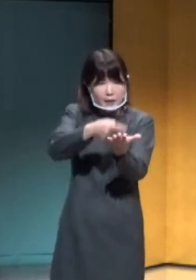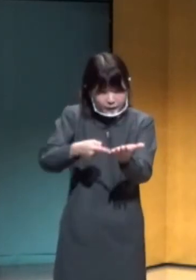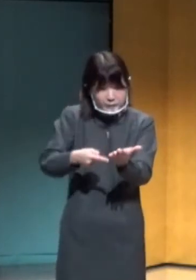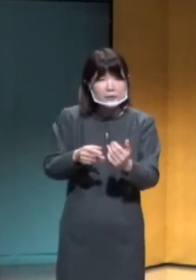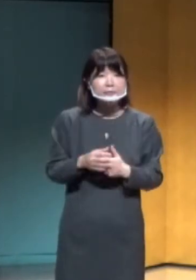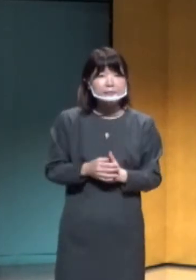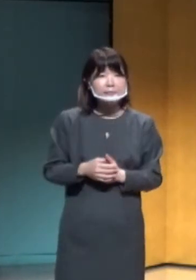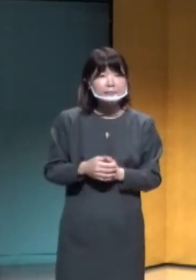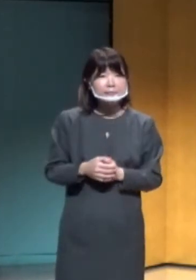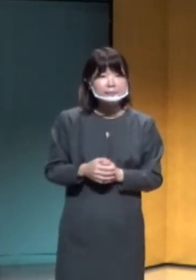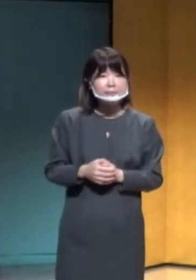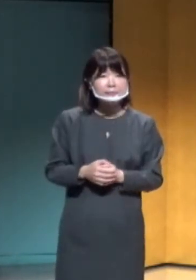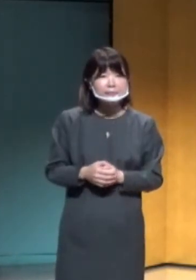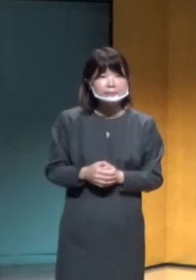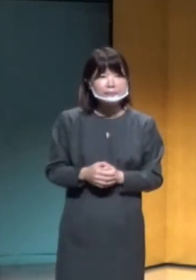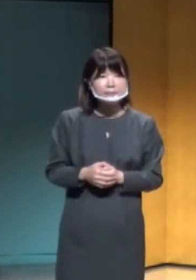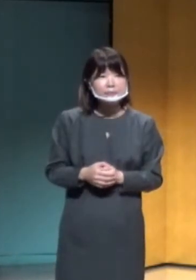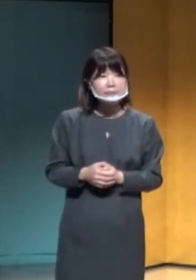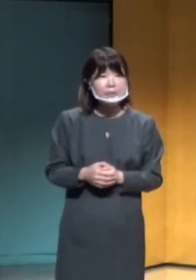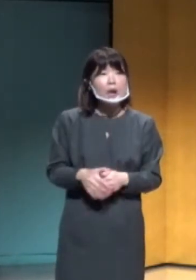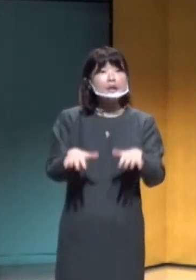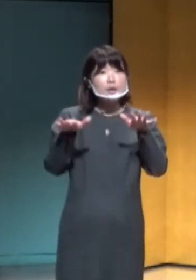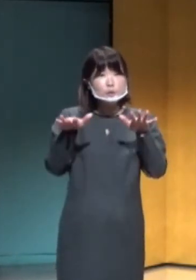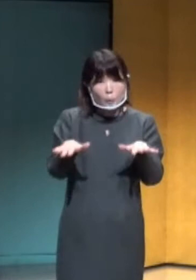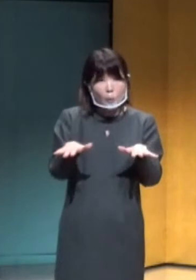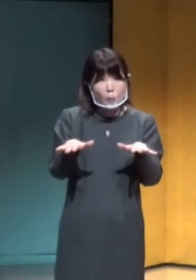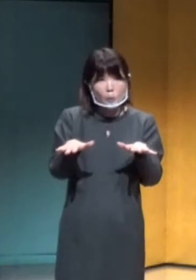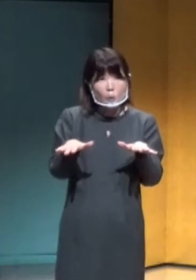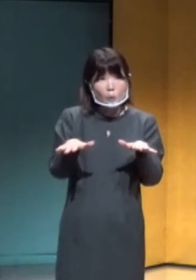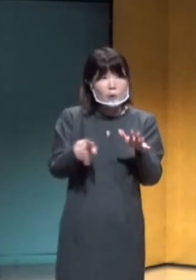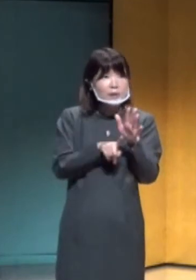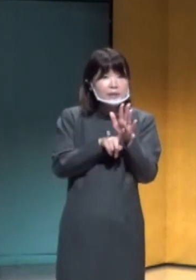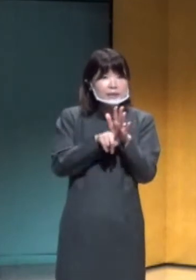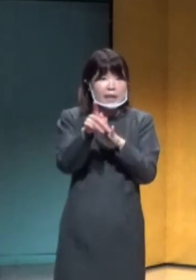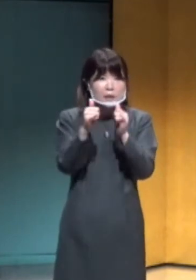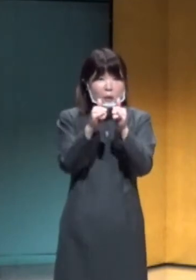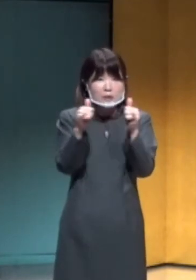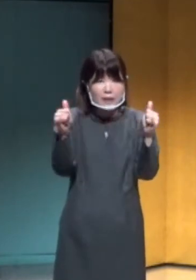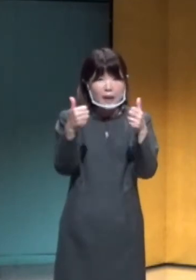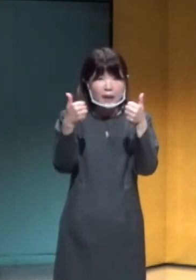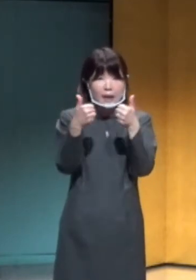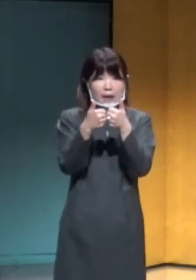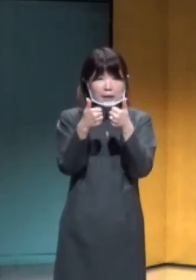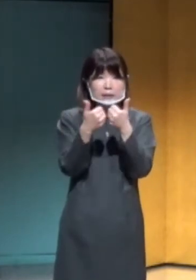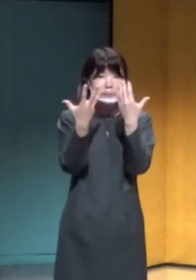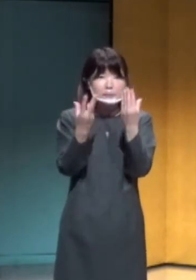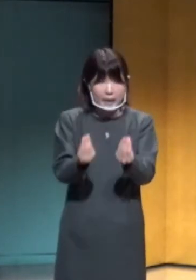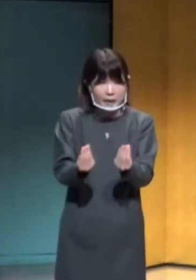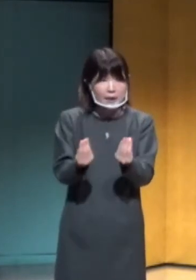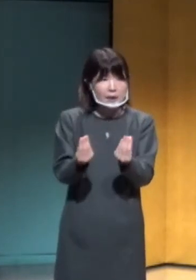はただいま本日ですね、代表者会議におきまして、